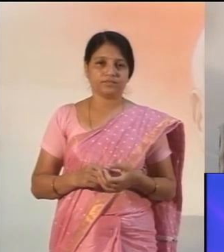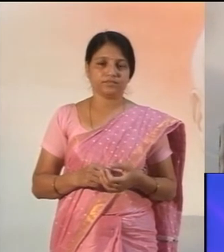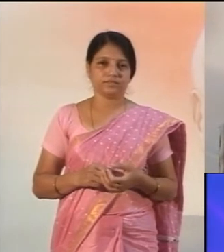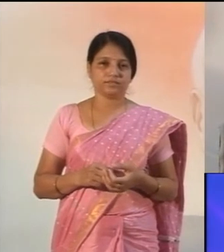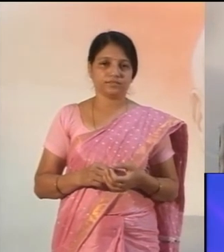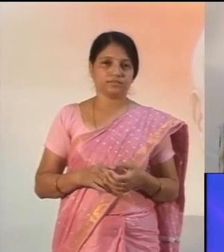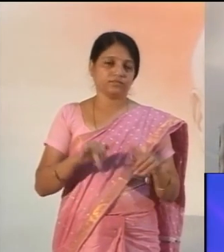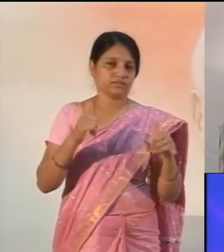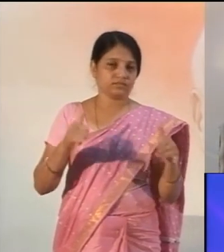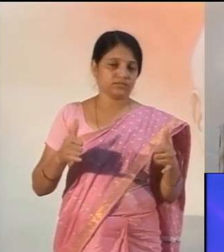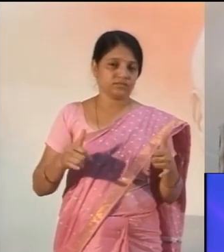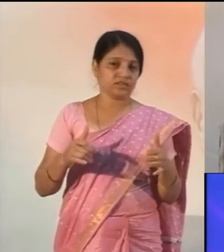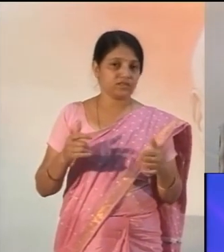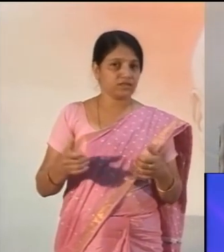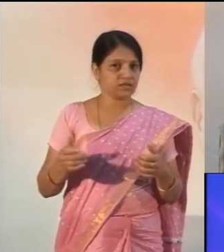खेलने के साथ साथ